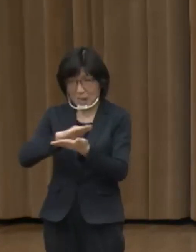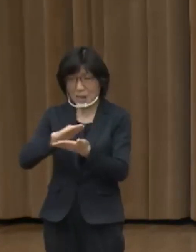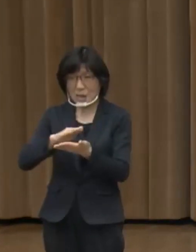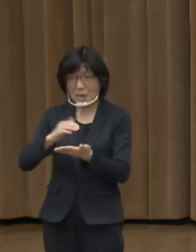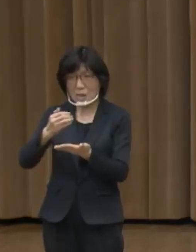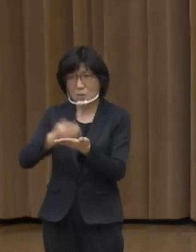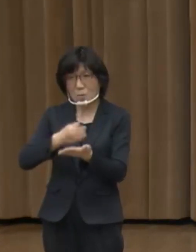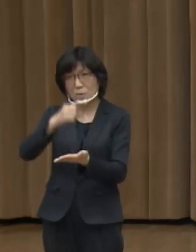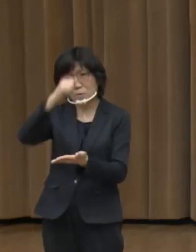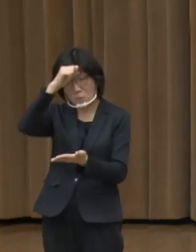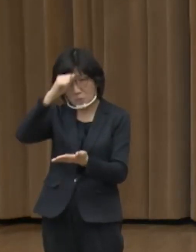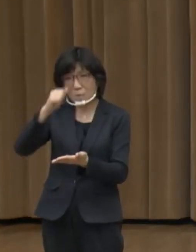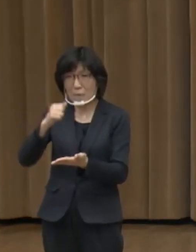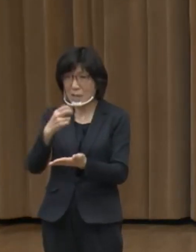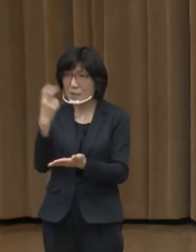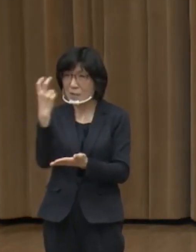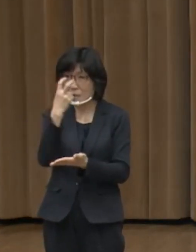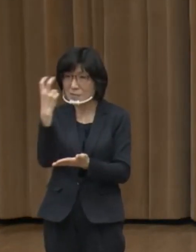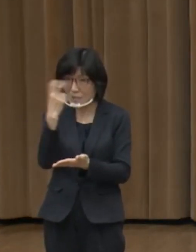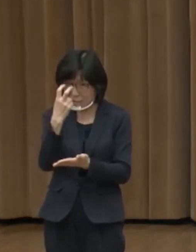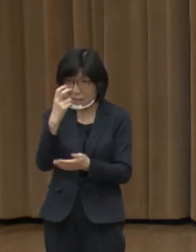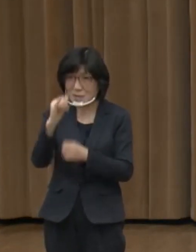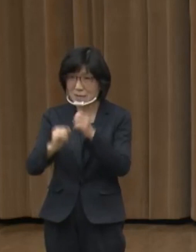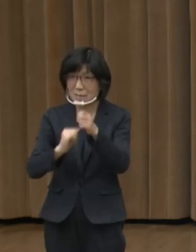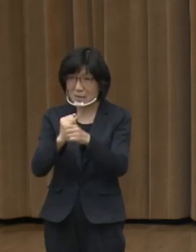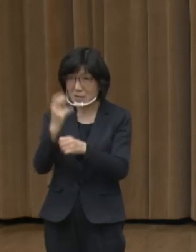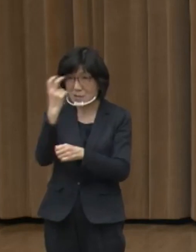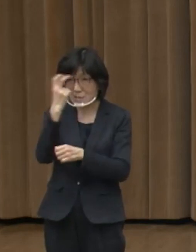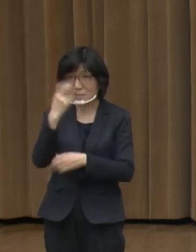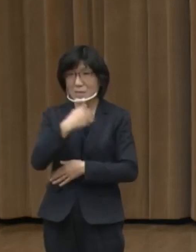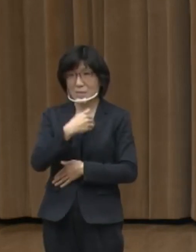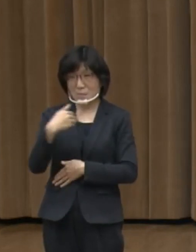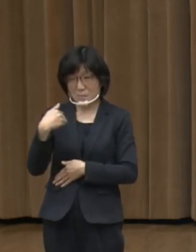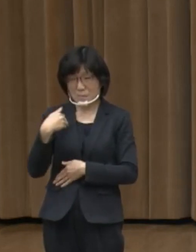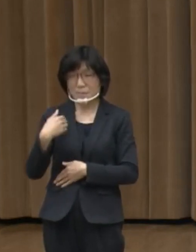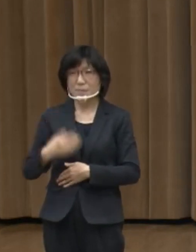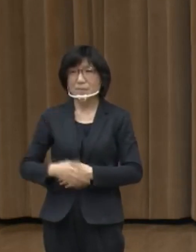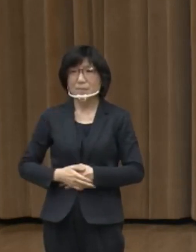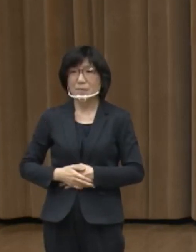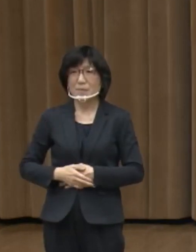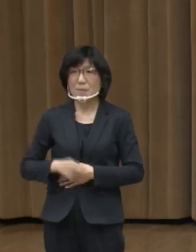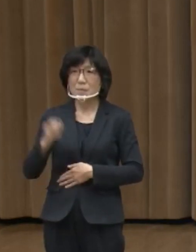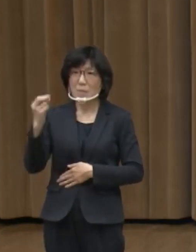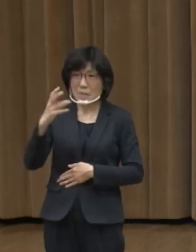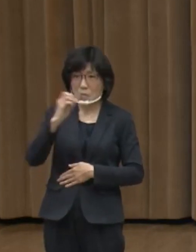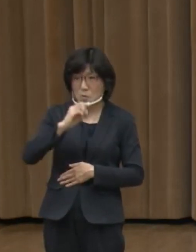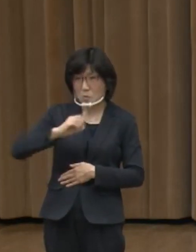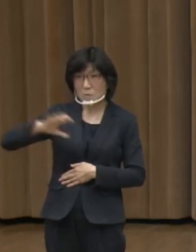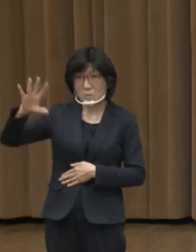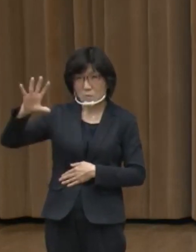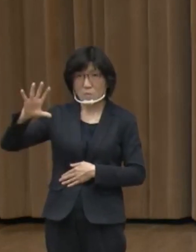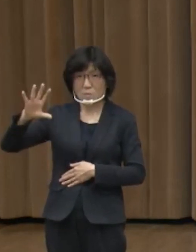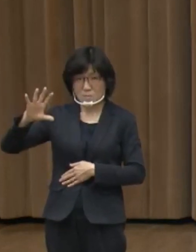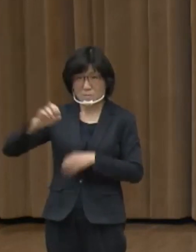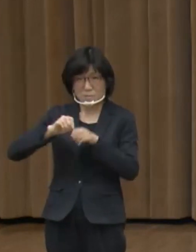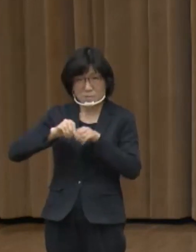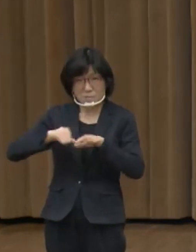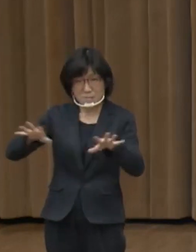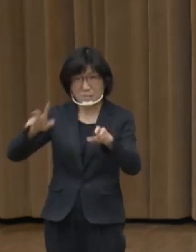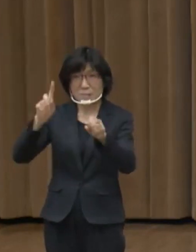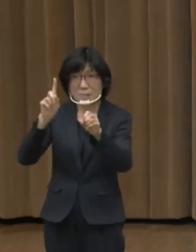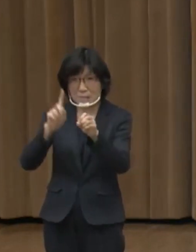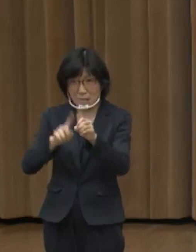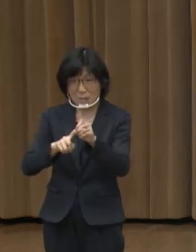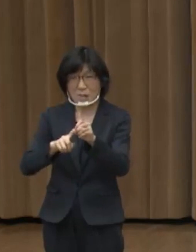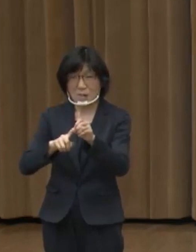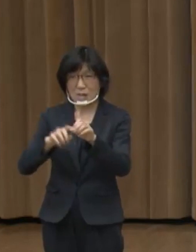症でクリックをしていただき、検索してほしいと思います。なお、オミクロン株の影響により第6波